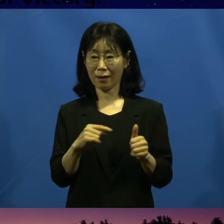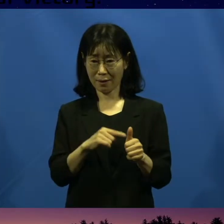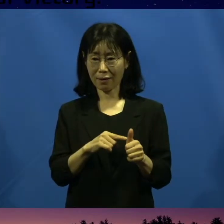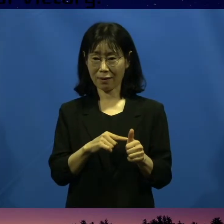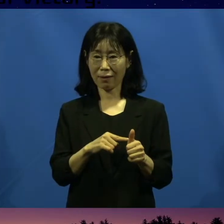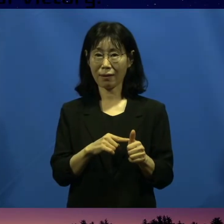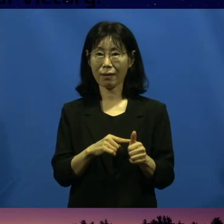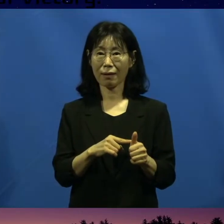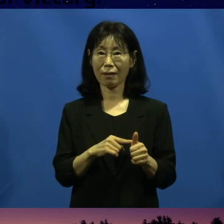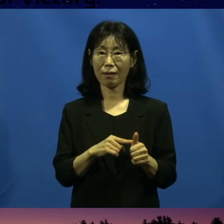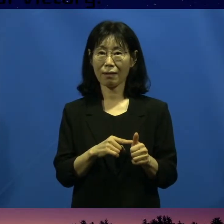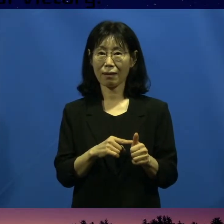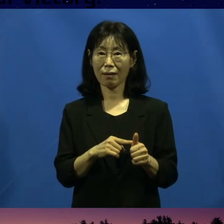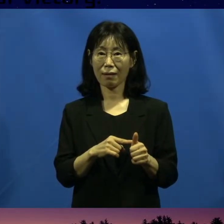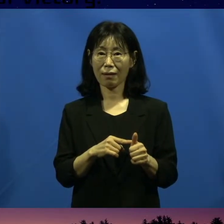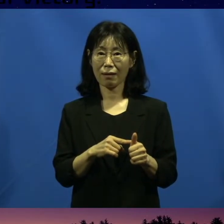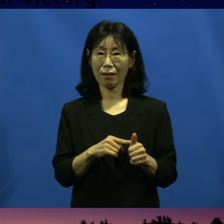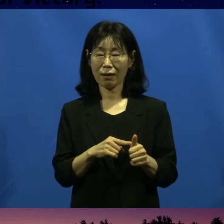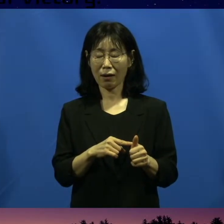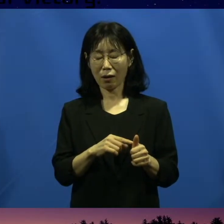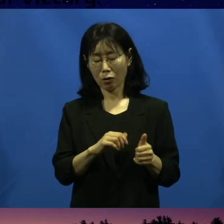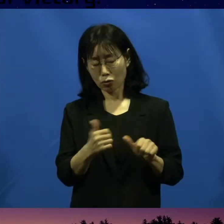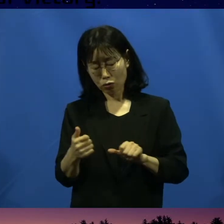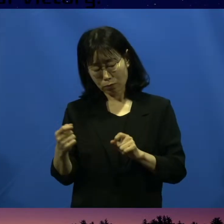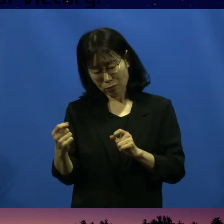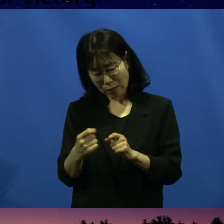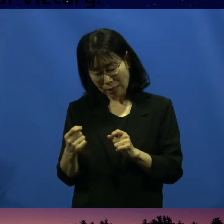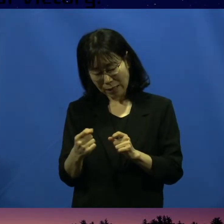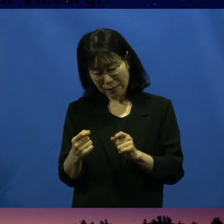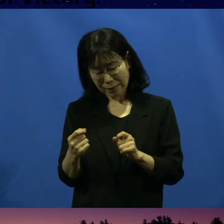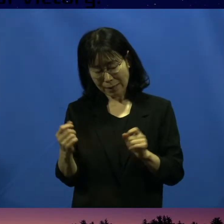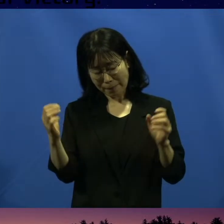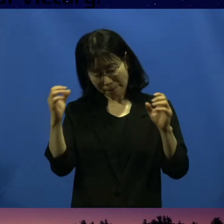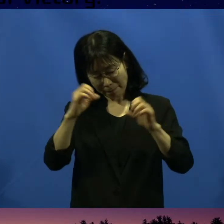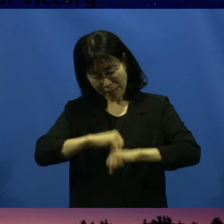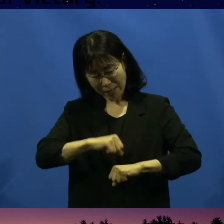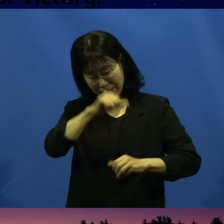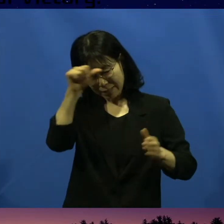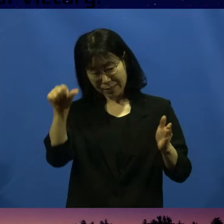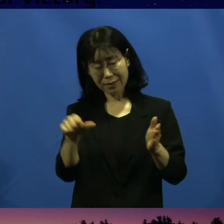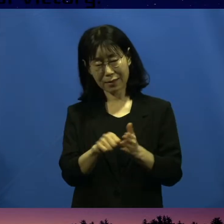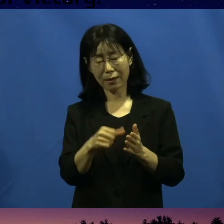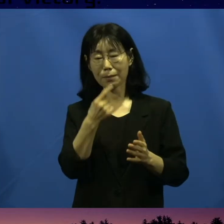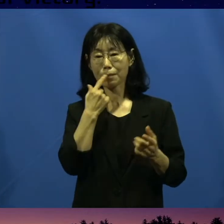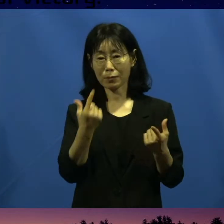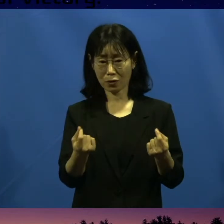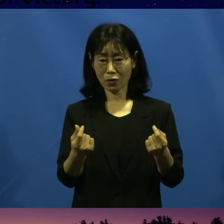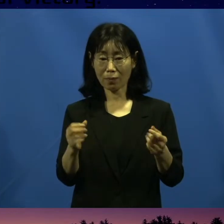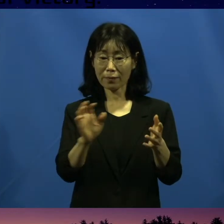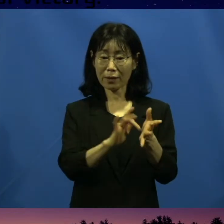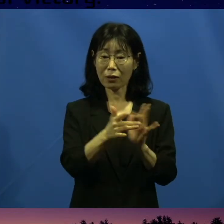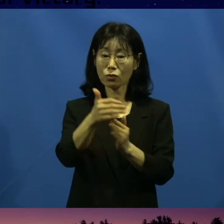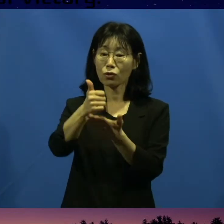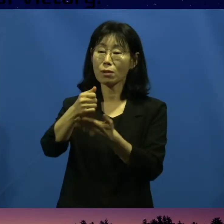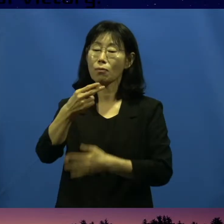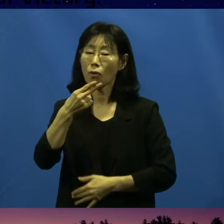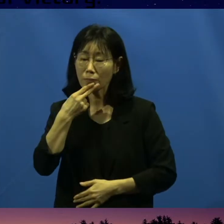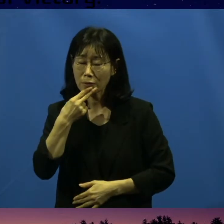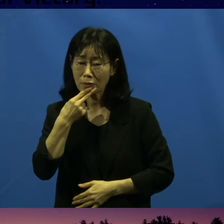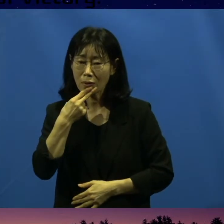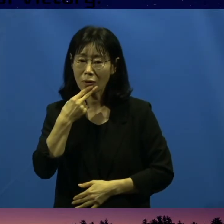해독의 기능이 없이 점점 죽어가는 망하는 인생을 살았어요. 예수 아니었으면, 그 길이